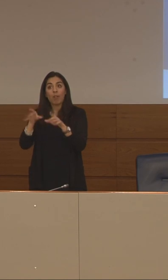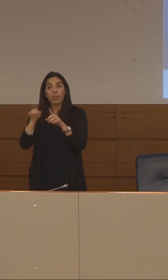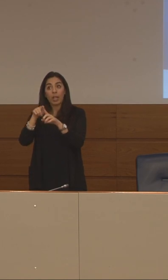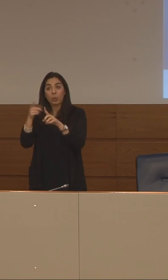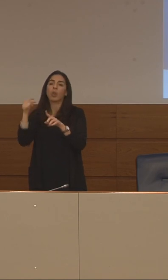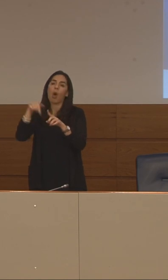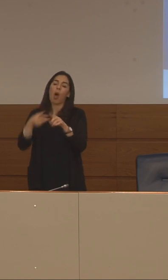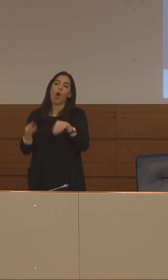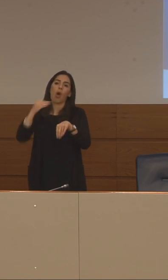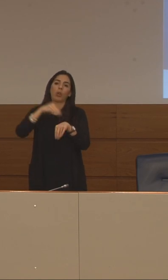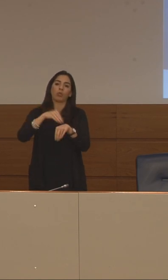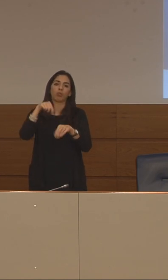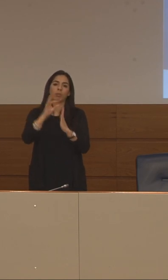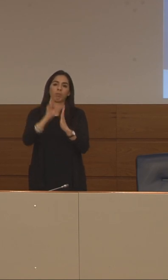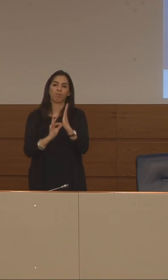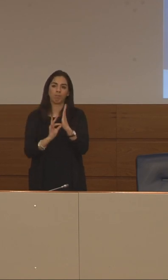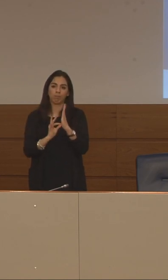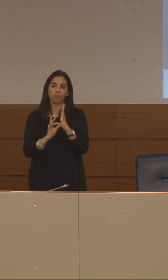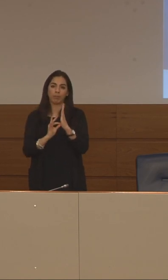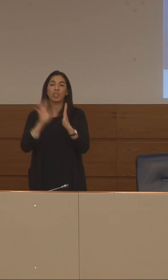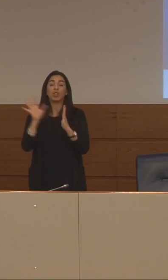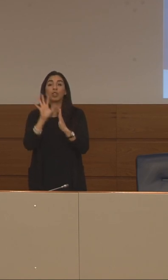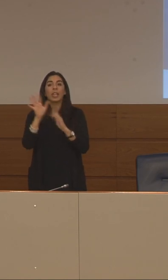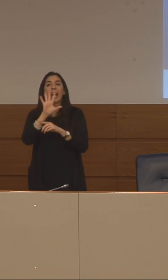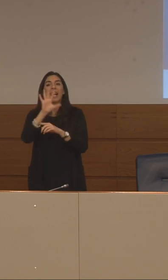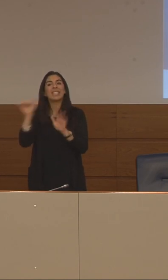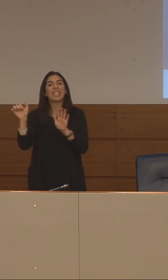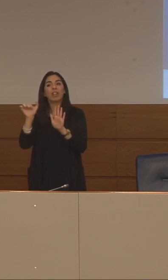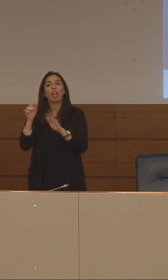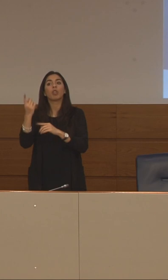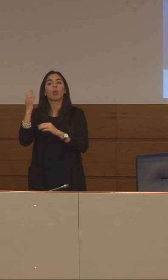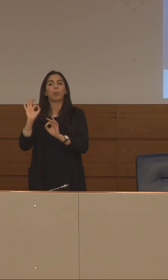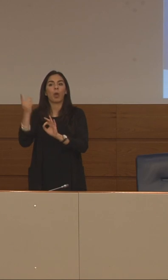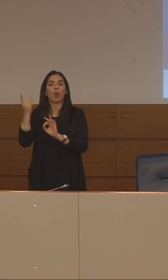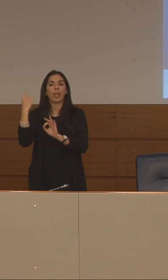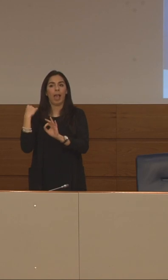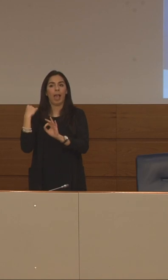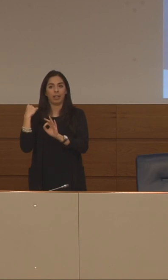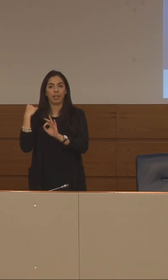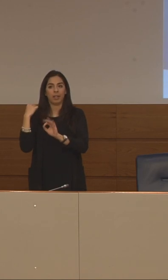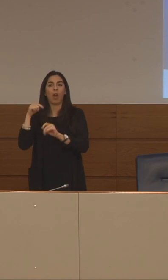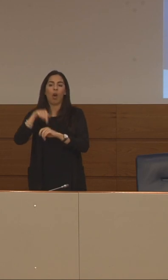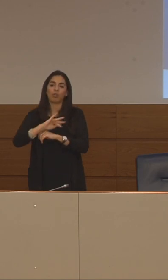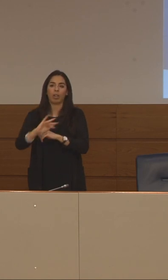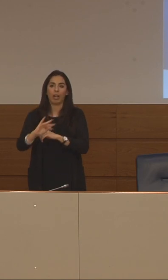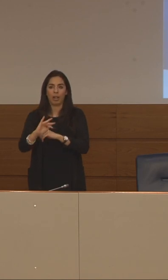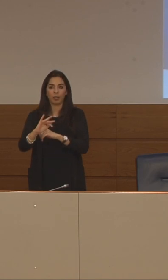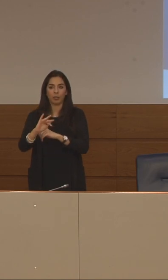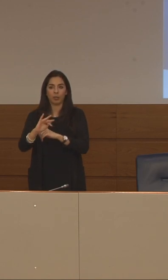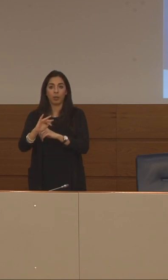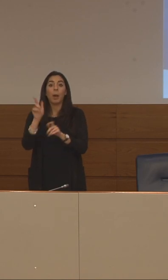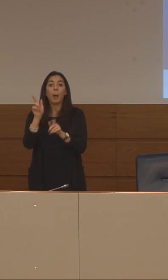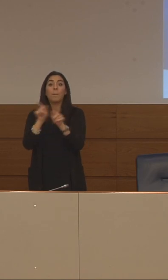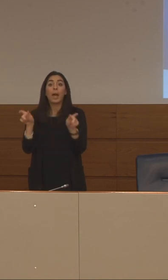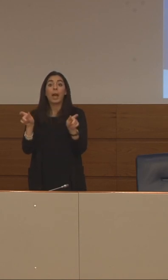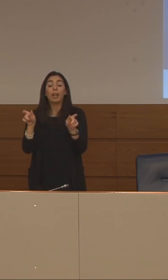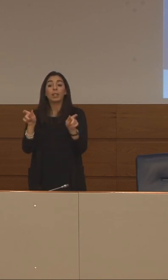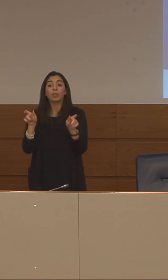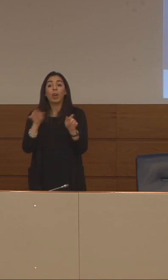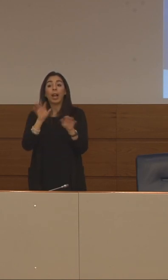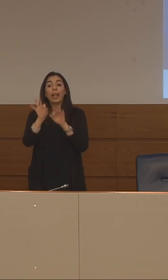circa 600 sono ascrivibili alla data di ieri il totale delle persone che sono in terapia intensiva